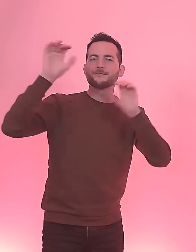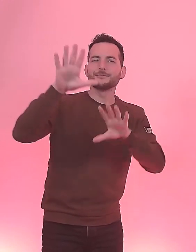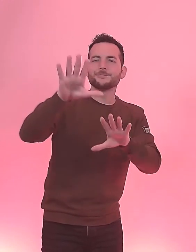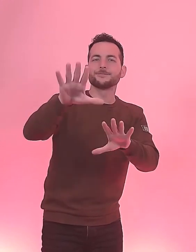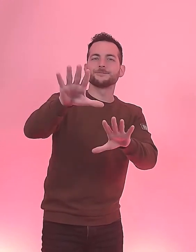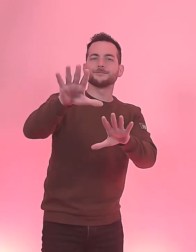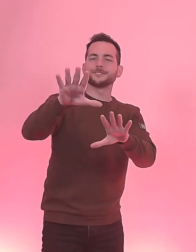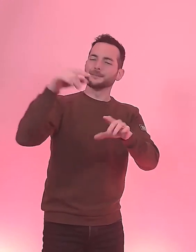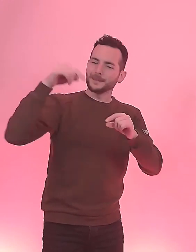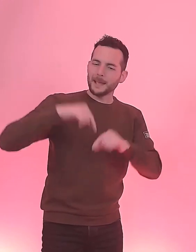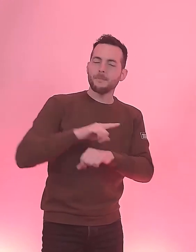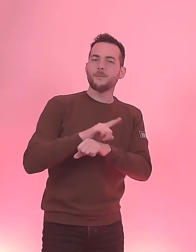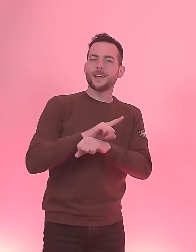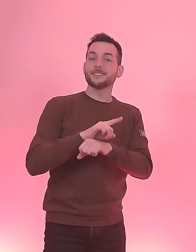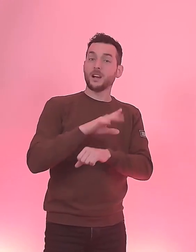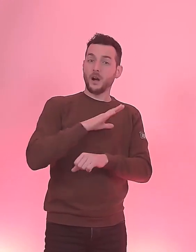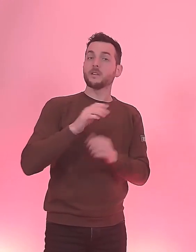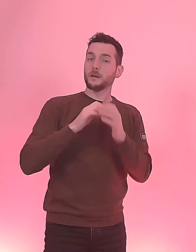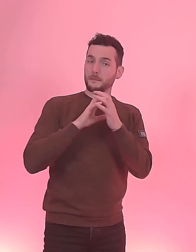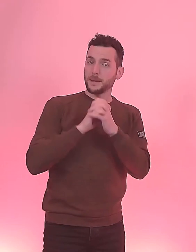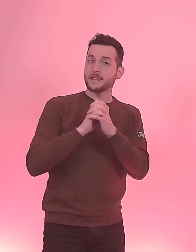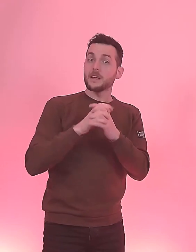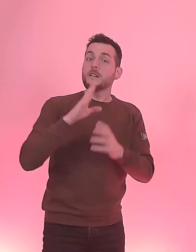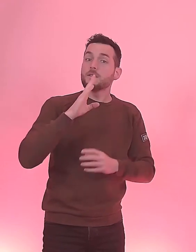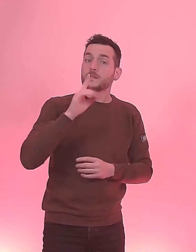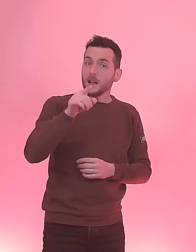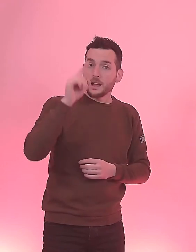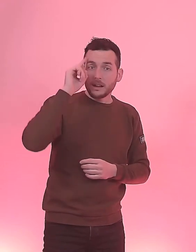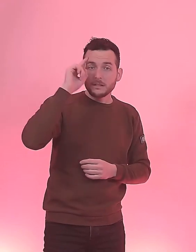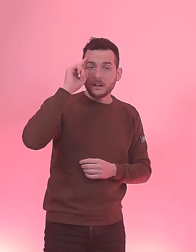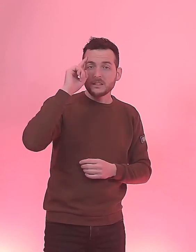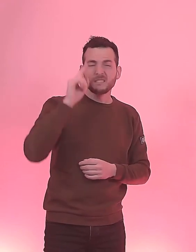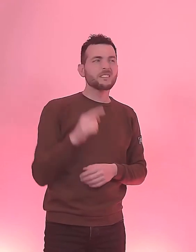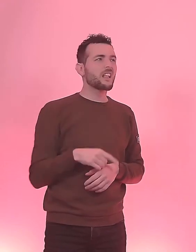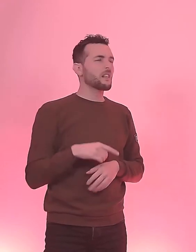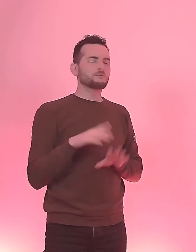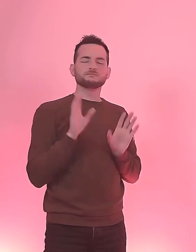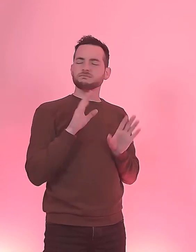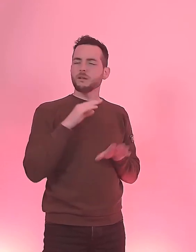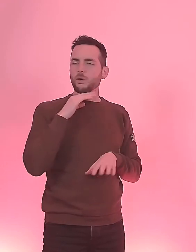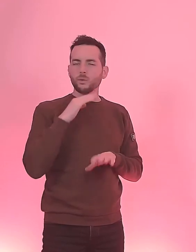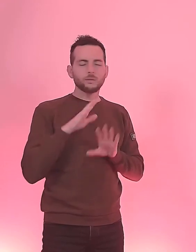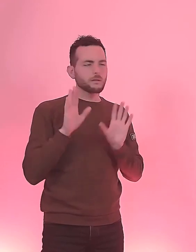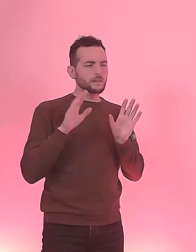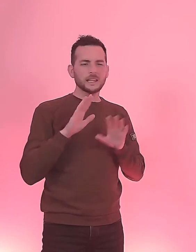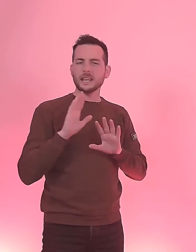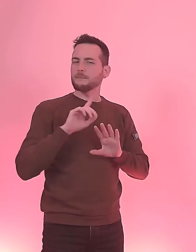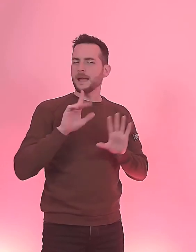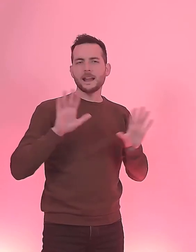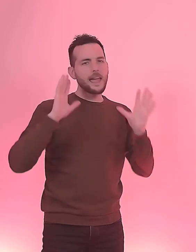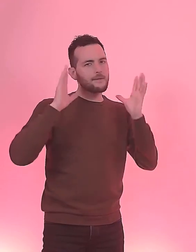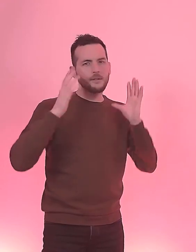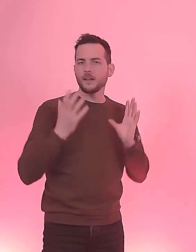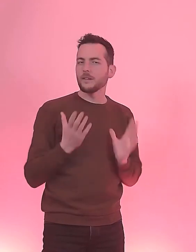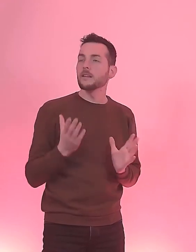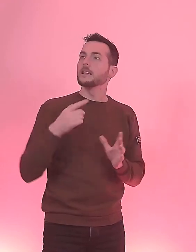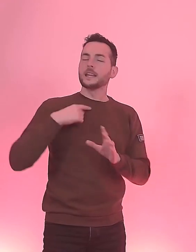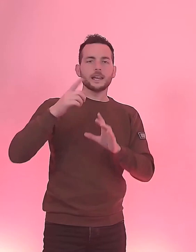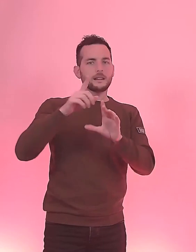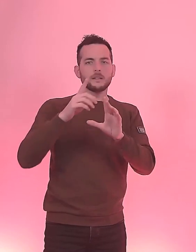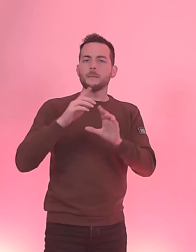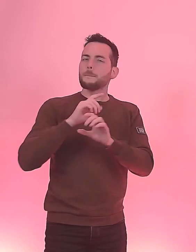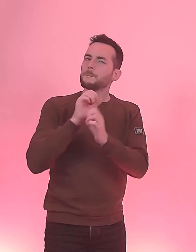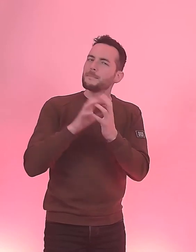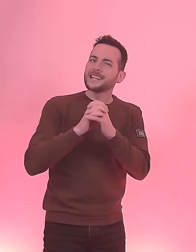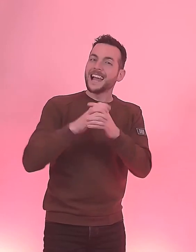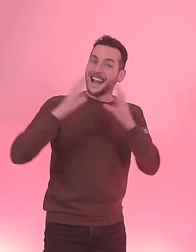moment ik bid ook als je gedachten en van de proeven mij niet meer dan verbreek ik die in de naam van jezus en ik spreek je leven over